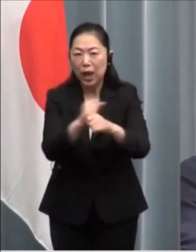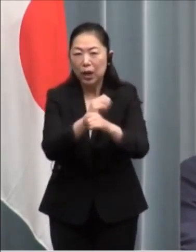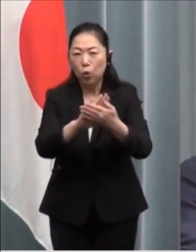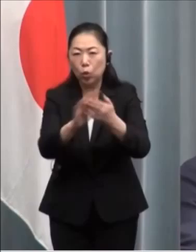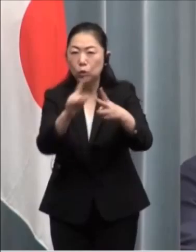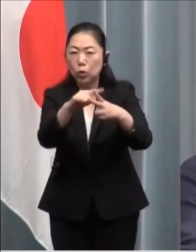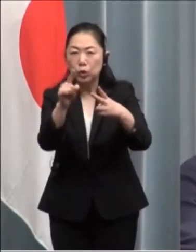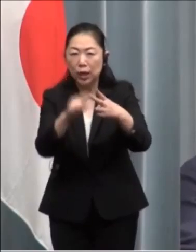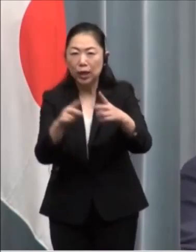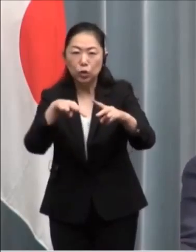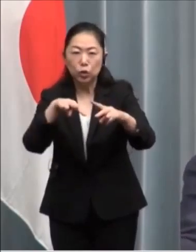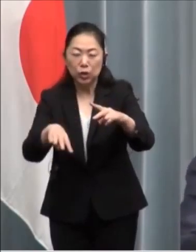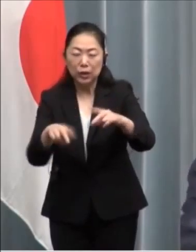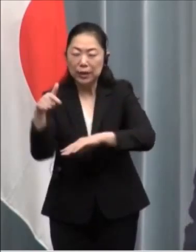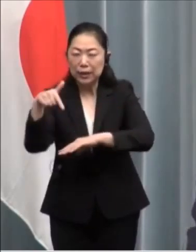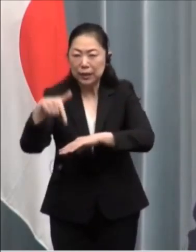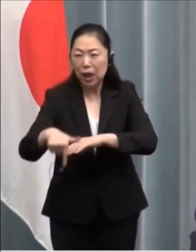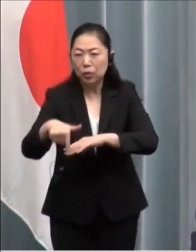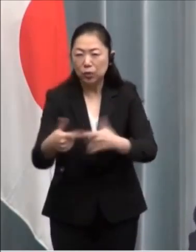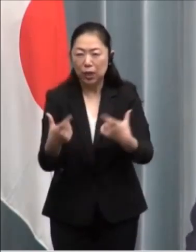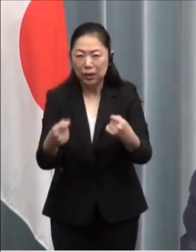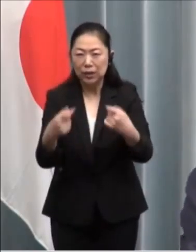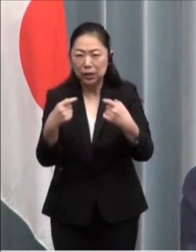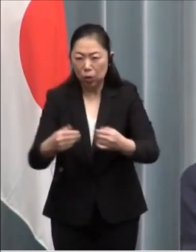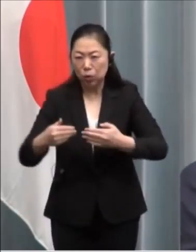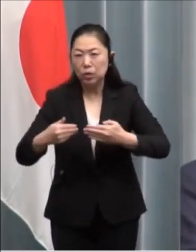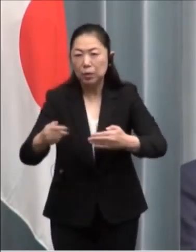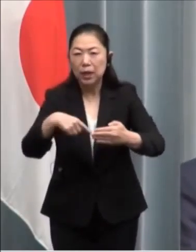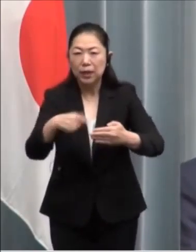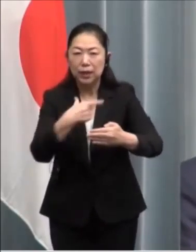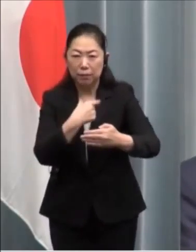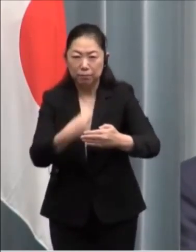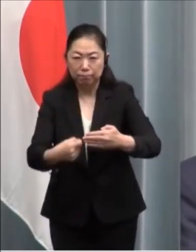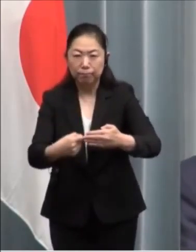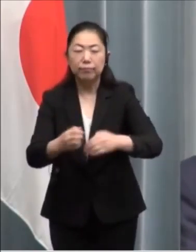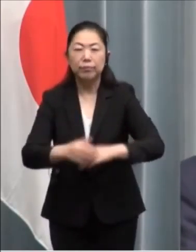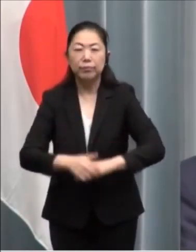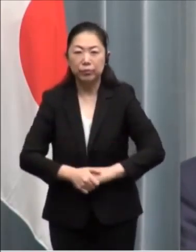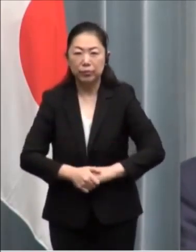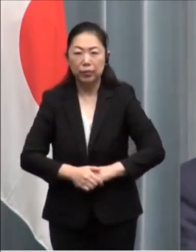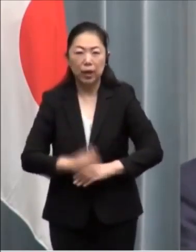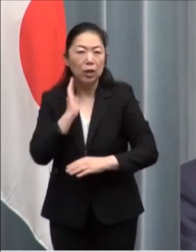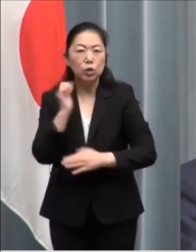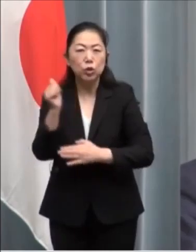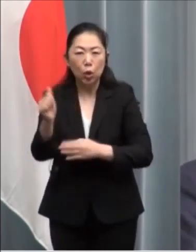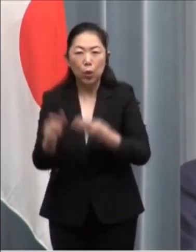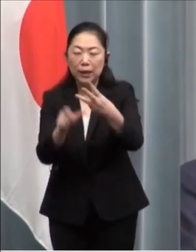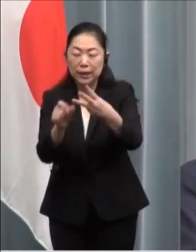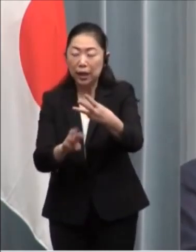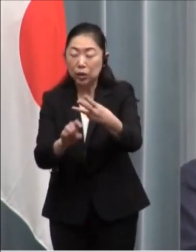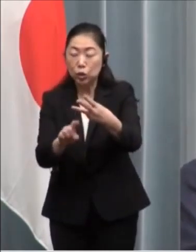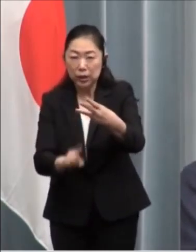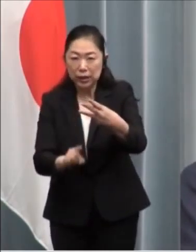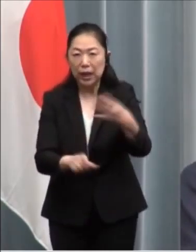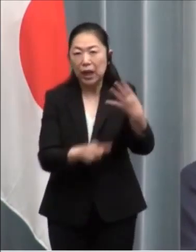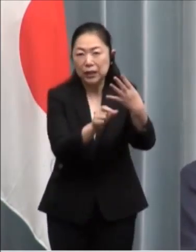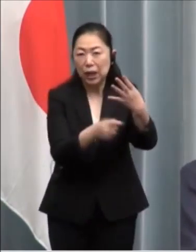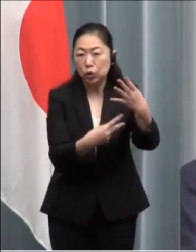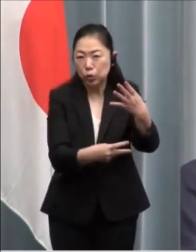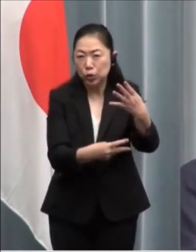って政府を挙げて各種対策に強力に取り組んでまいります。安倍総理は3月30日から4月2日